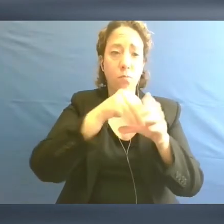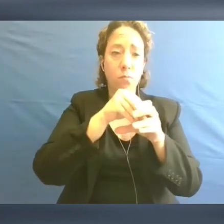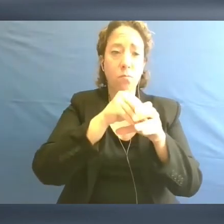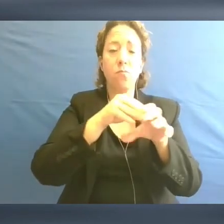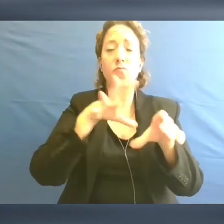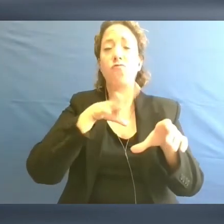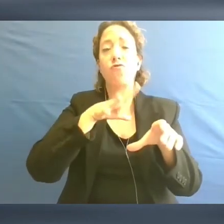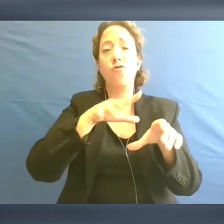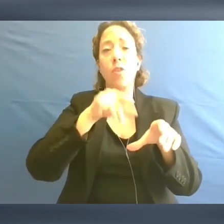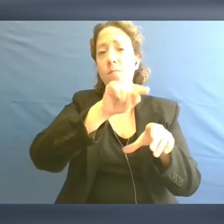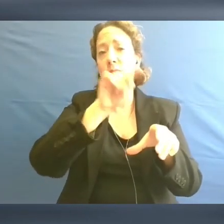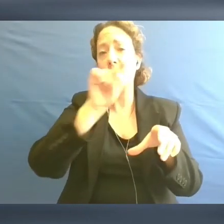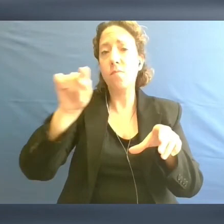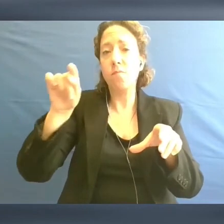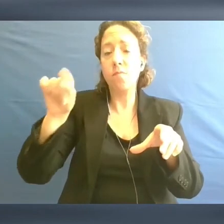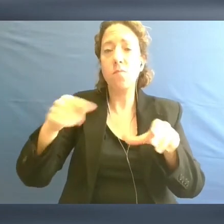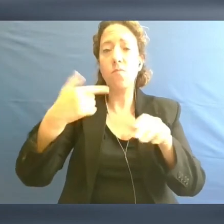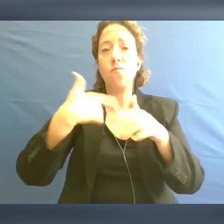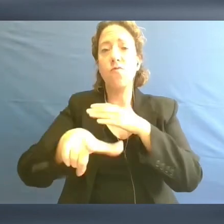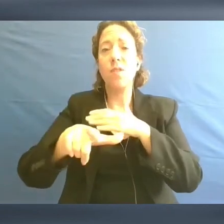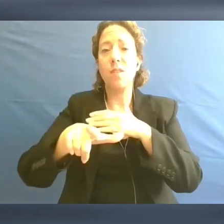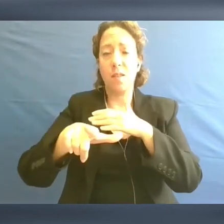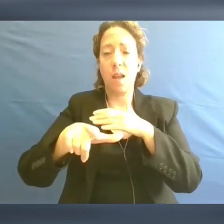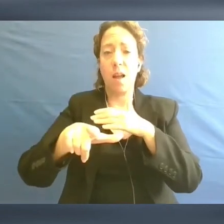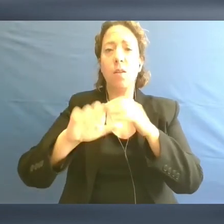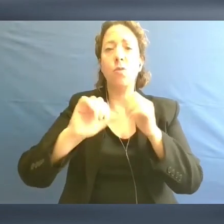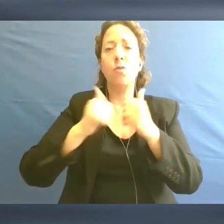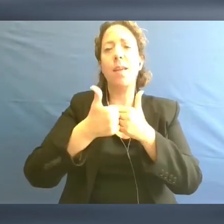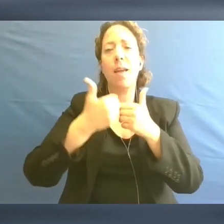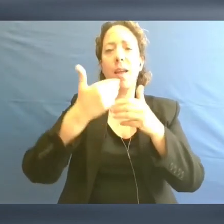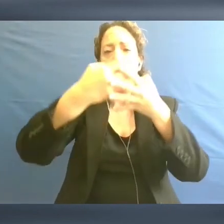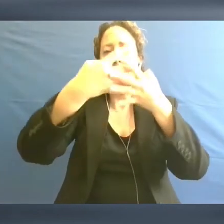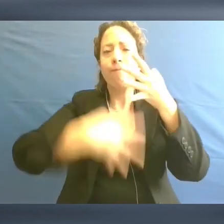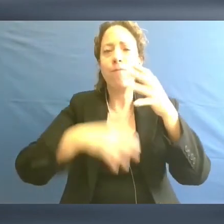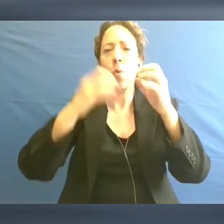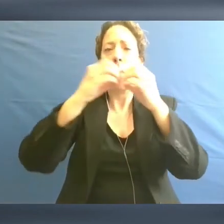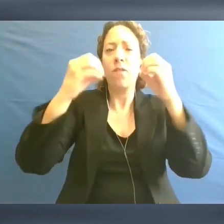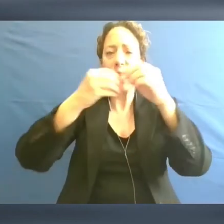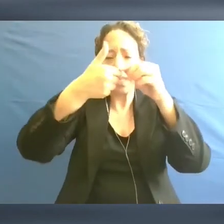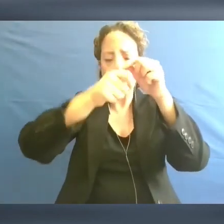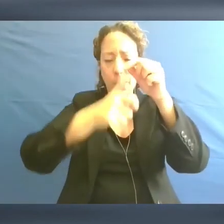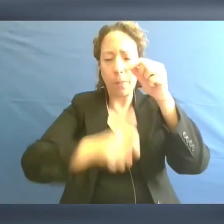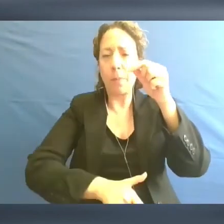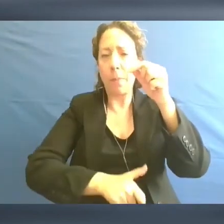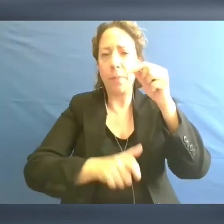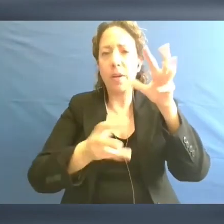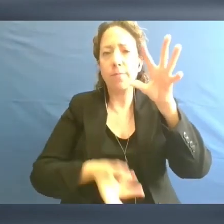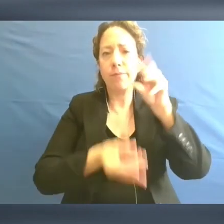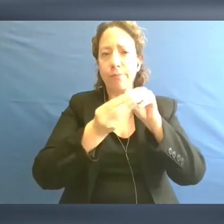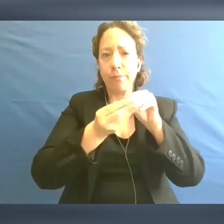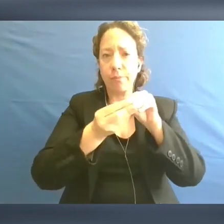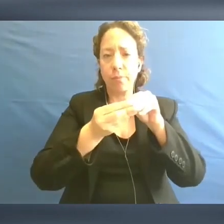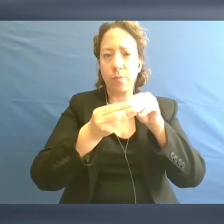plupart des logiciels de la suite Office et de voir